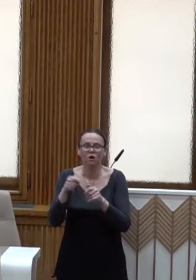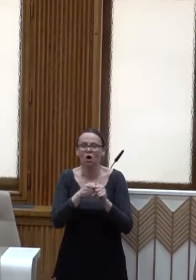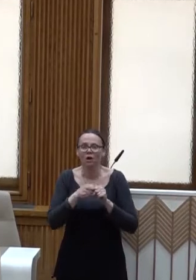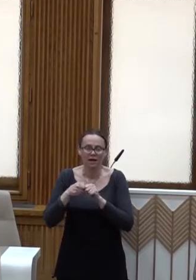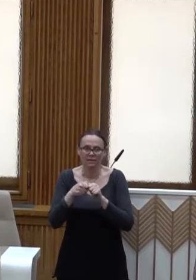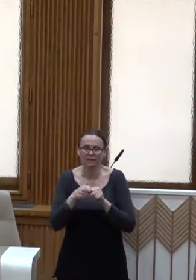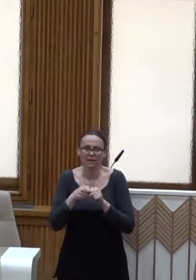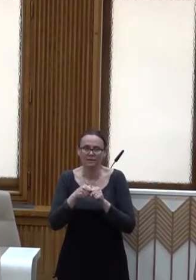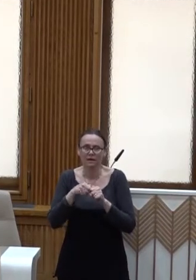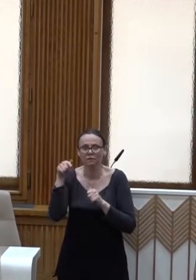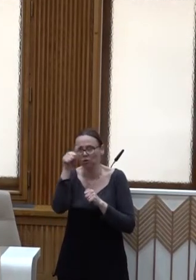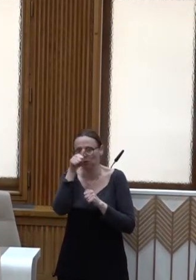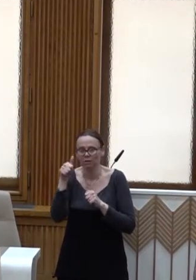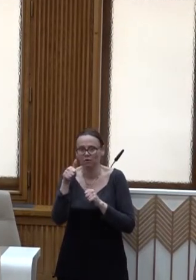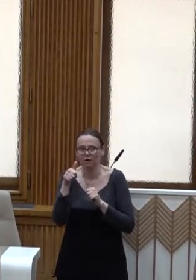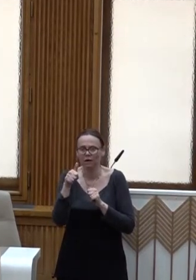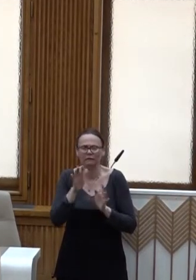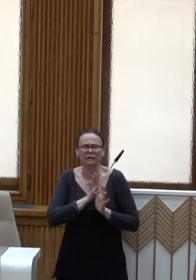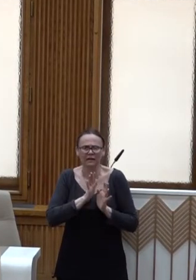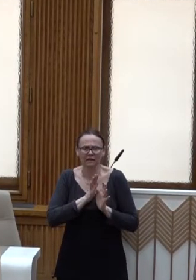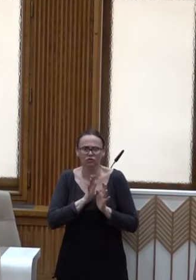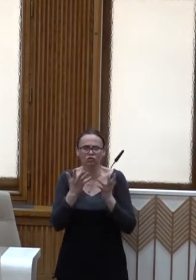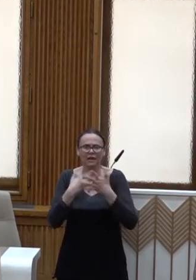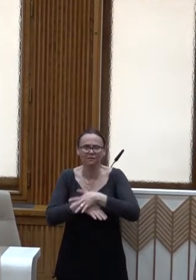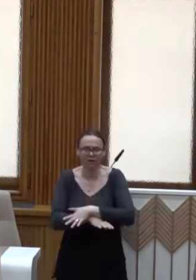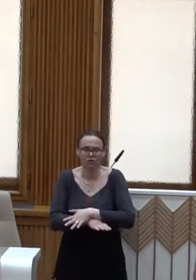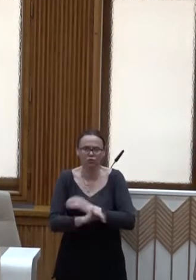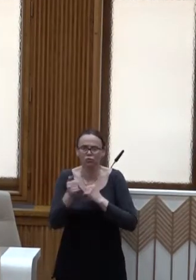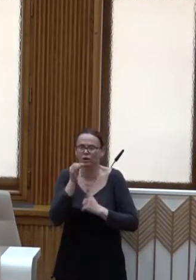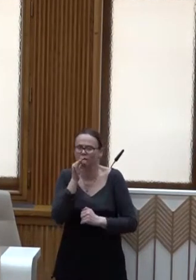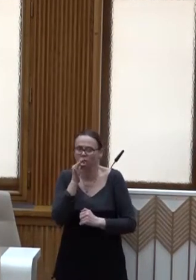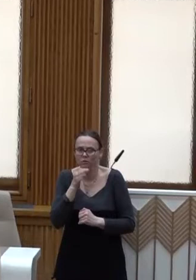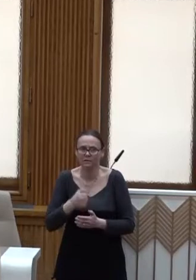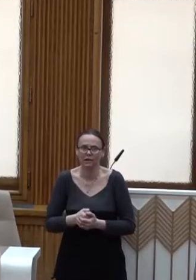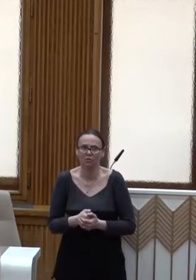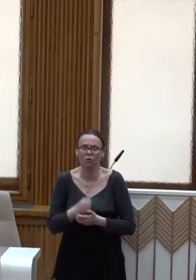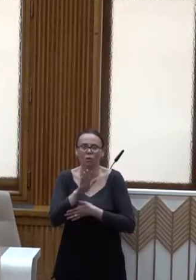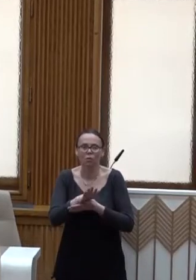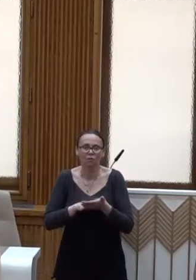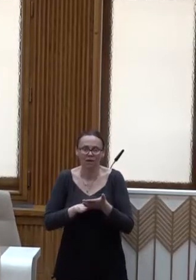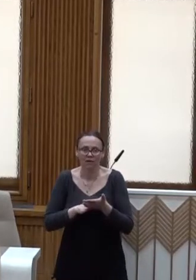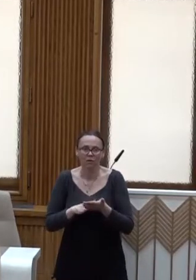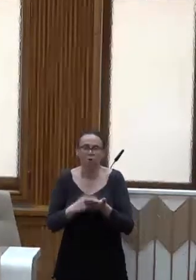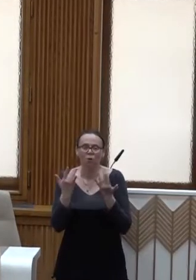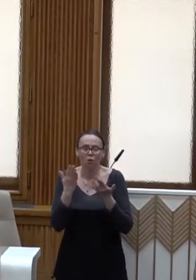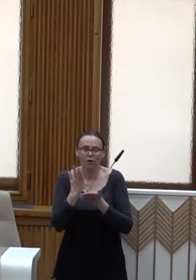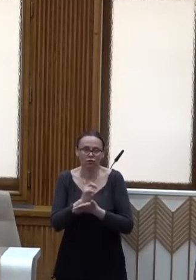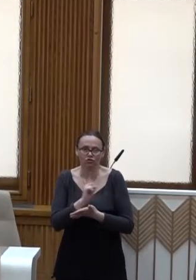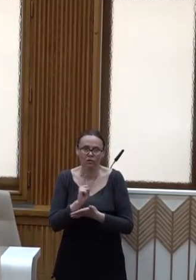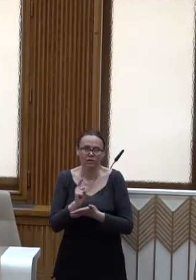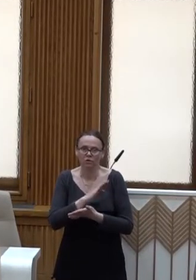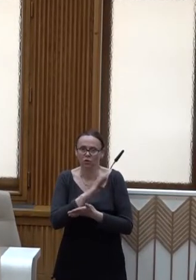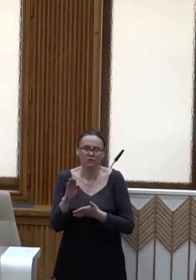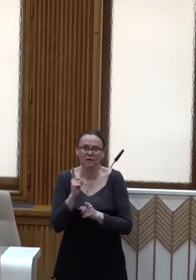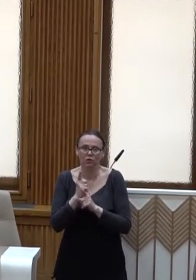organizacijah te tako imenovane kritične infrastrukture, da dosledno uvedejo, kolikor že niso, tudi vse